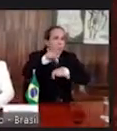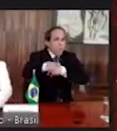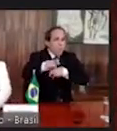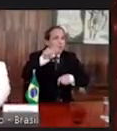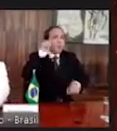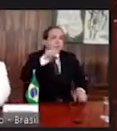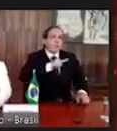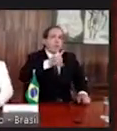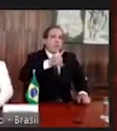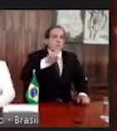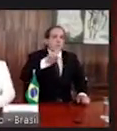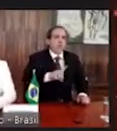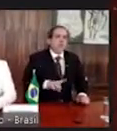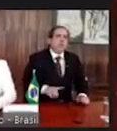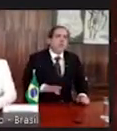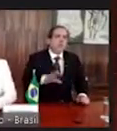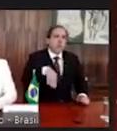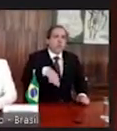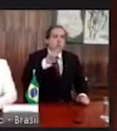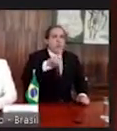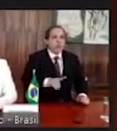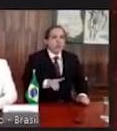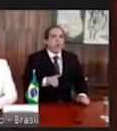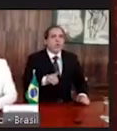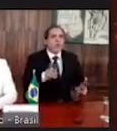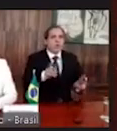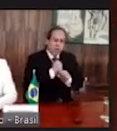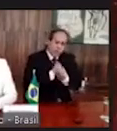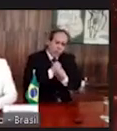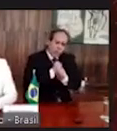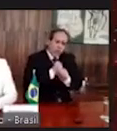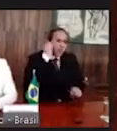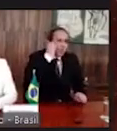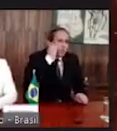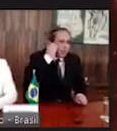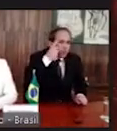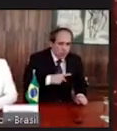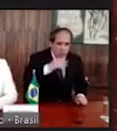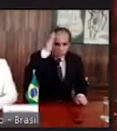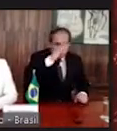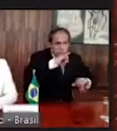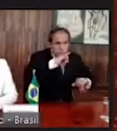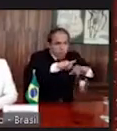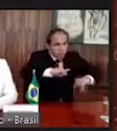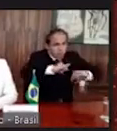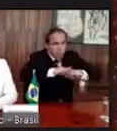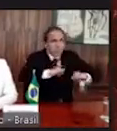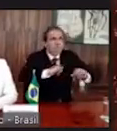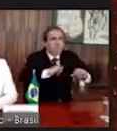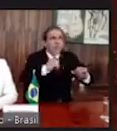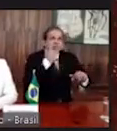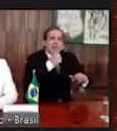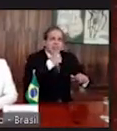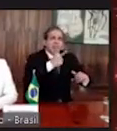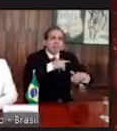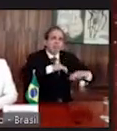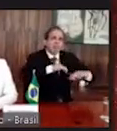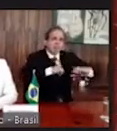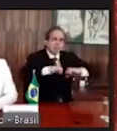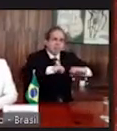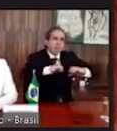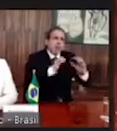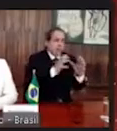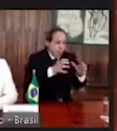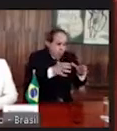campanha Mulheres Rurais, Mulheres com Direitos. Esses anos de experiência do Brasil na campanha